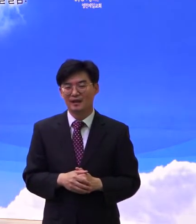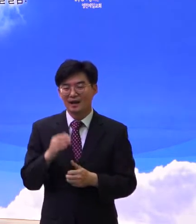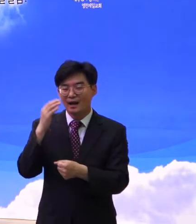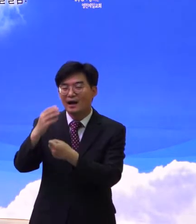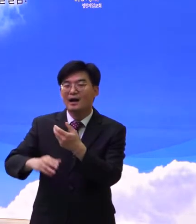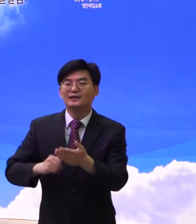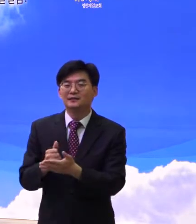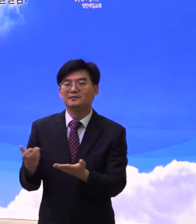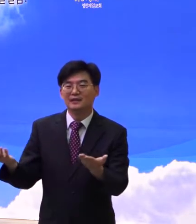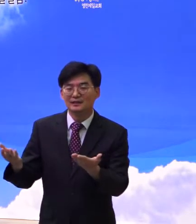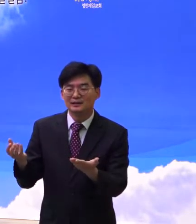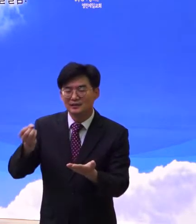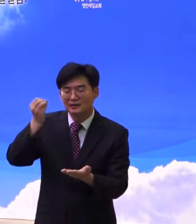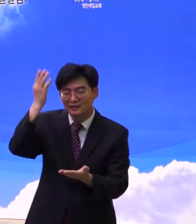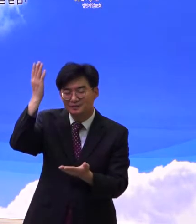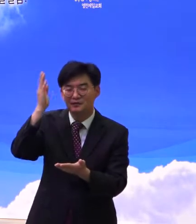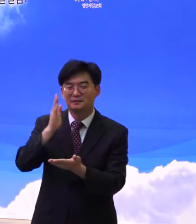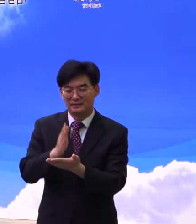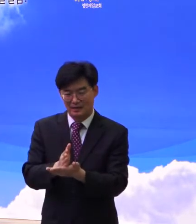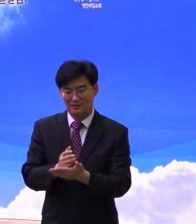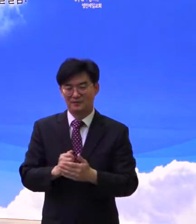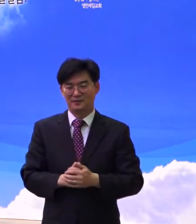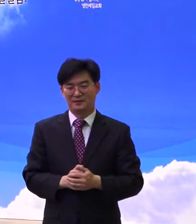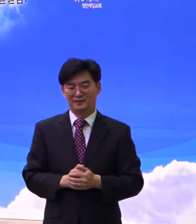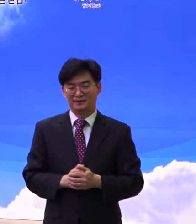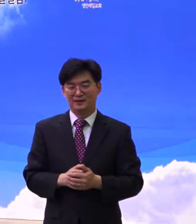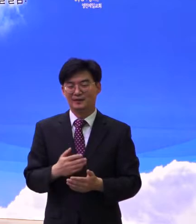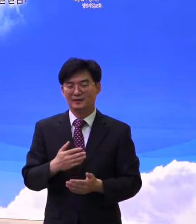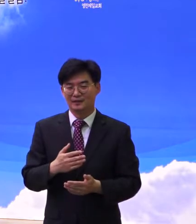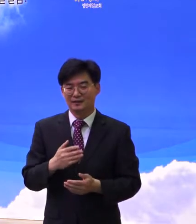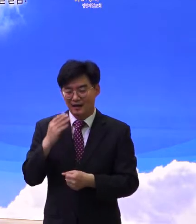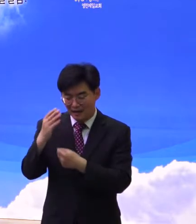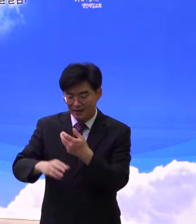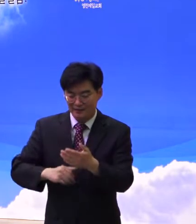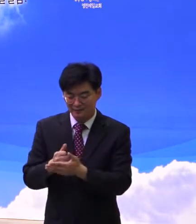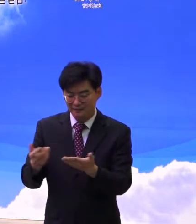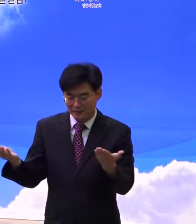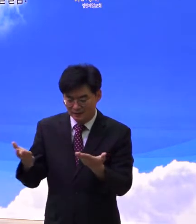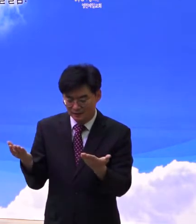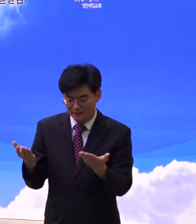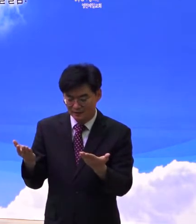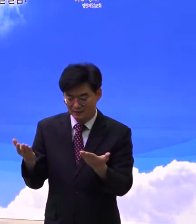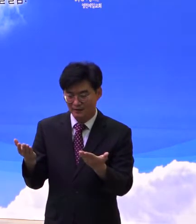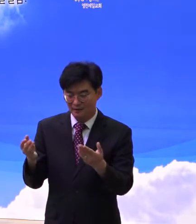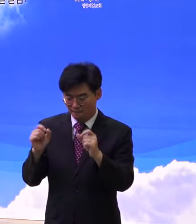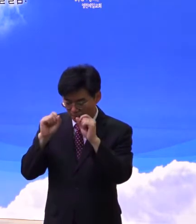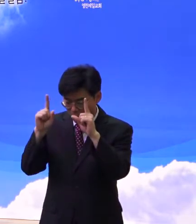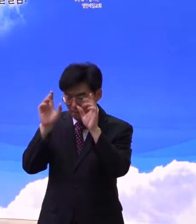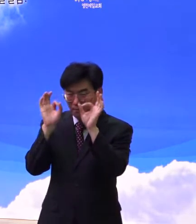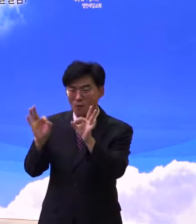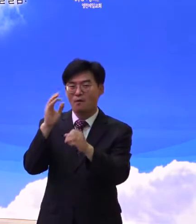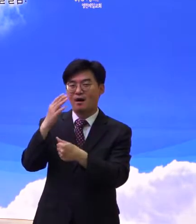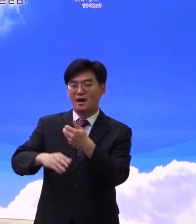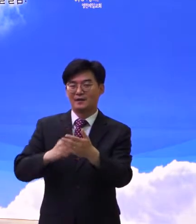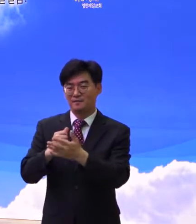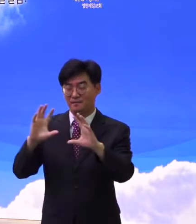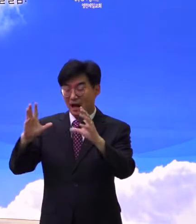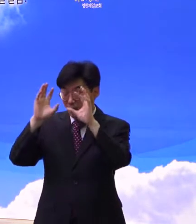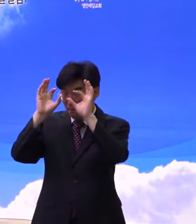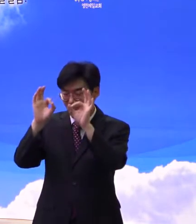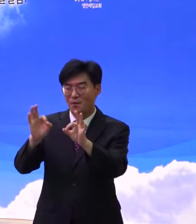잃어버리고 나약한 신앙으로 지금 걸어가고 있다면 다시 한번 눈을 떠서 하나님 나라를 바라보시고